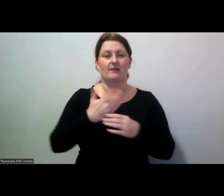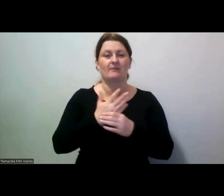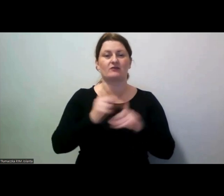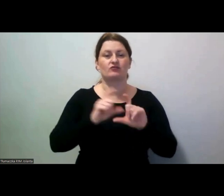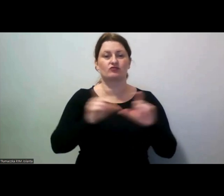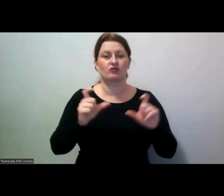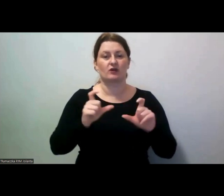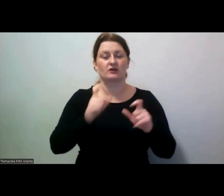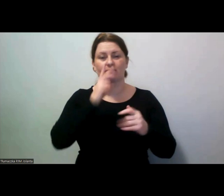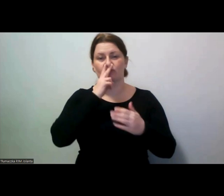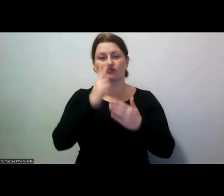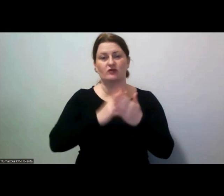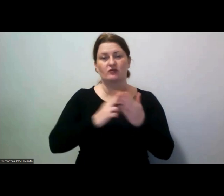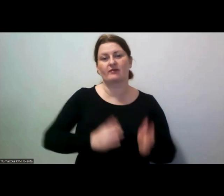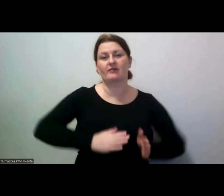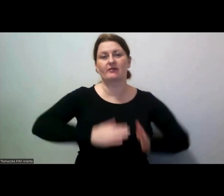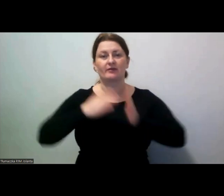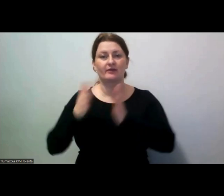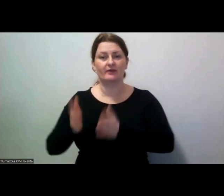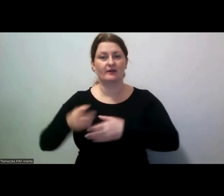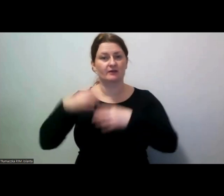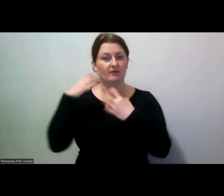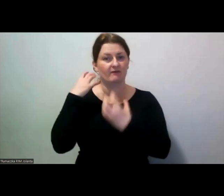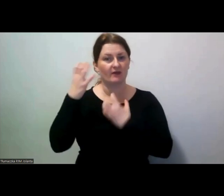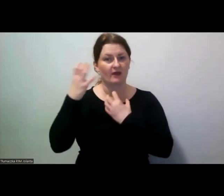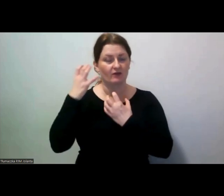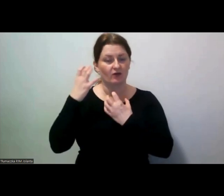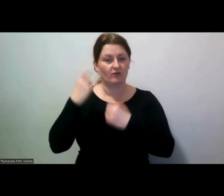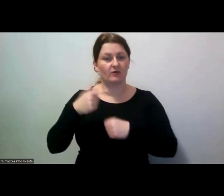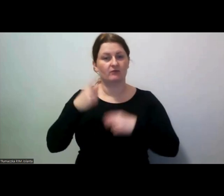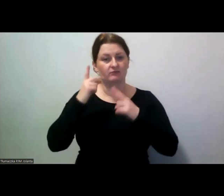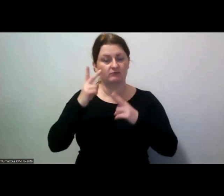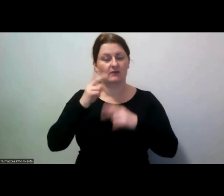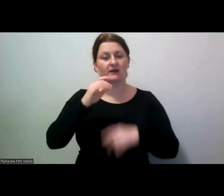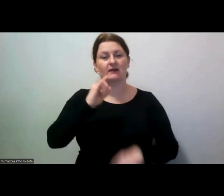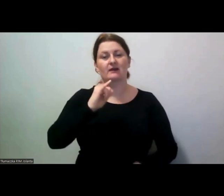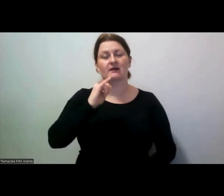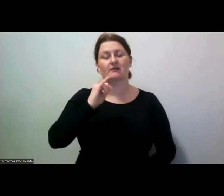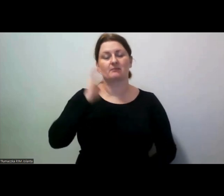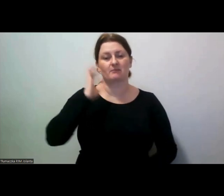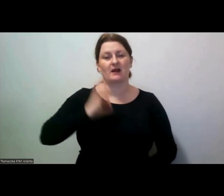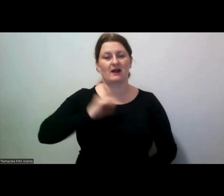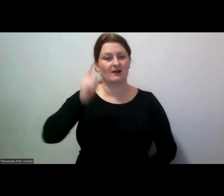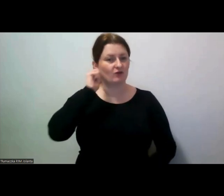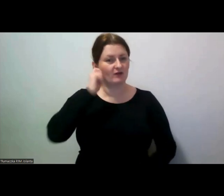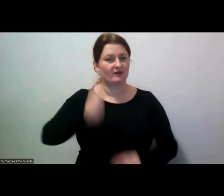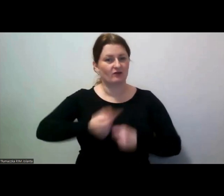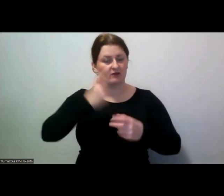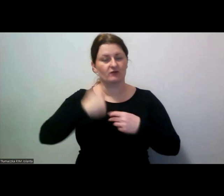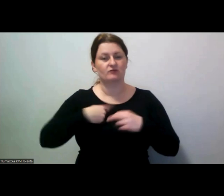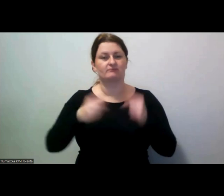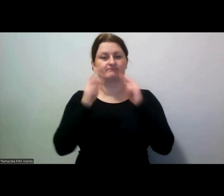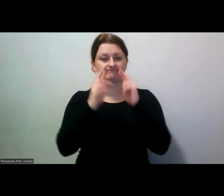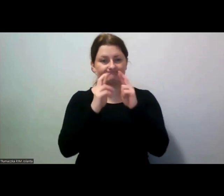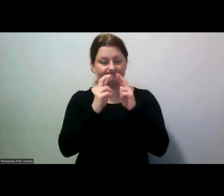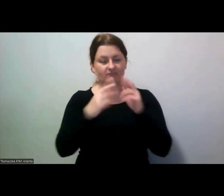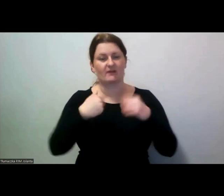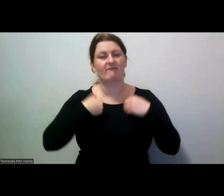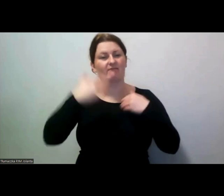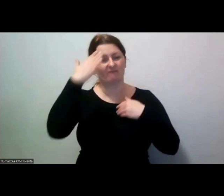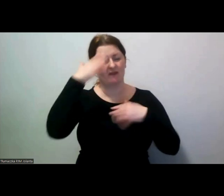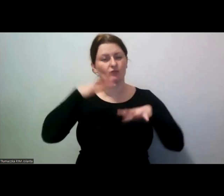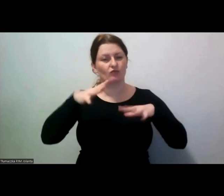odczytam kolejną wiadomość, która jest ukłonem w kierunku pań innowatorek. Trzymam kciuki, potrafię sobie wyobrazić, ile to energii